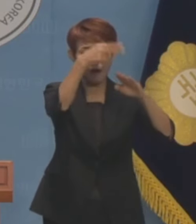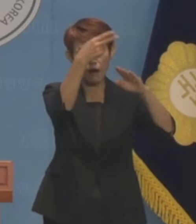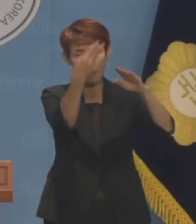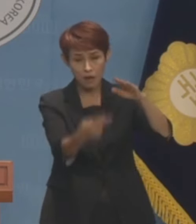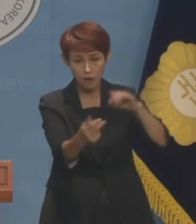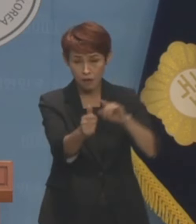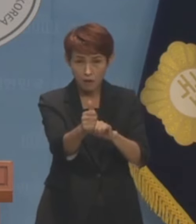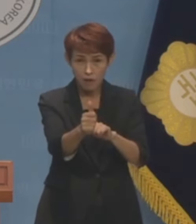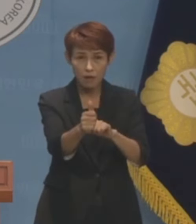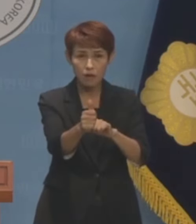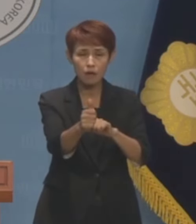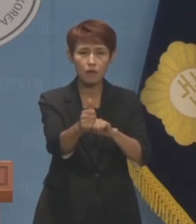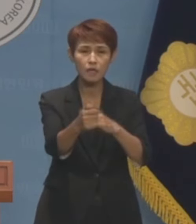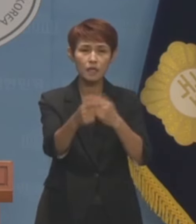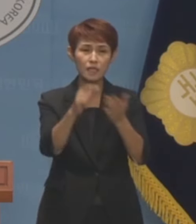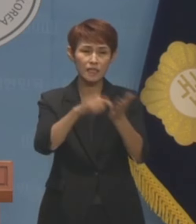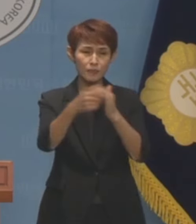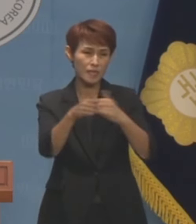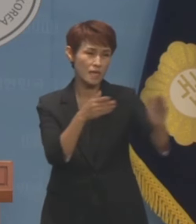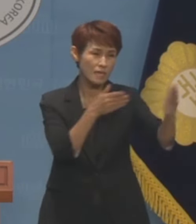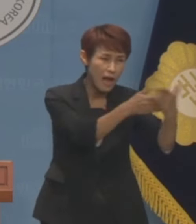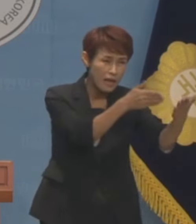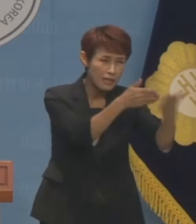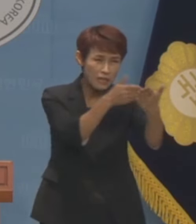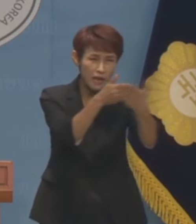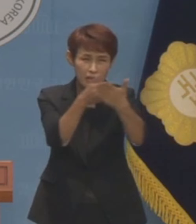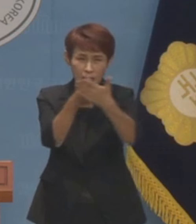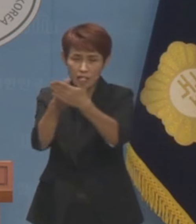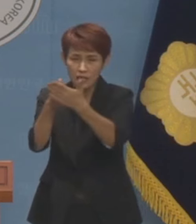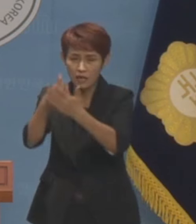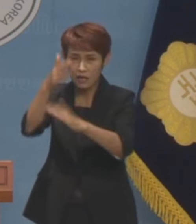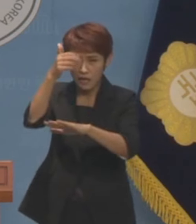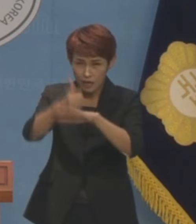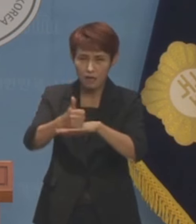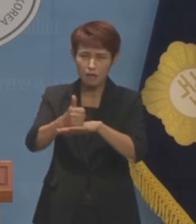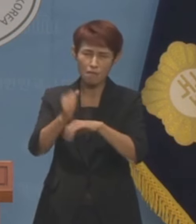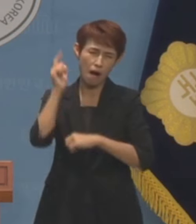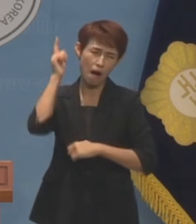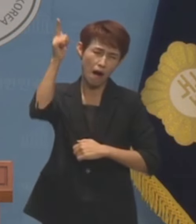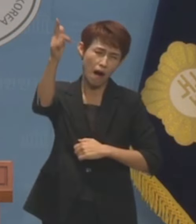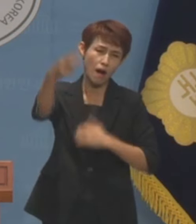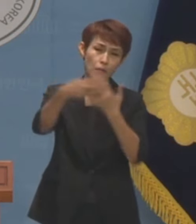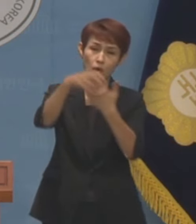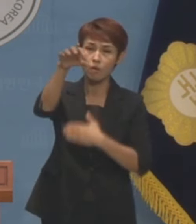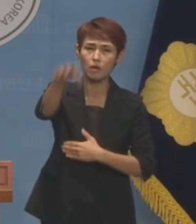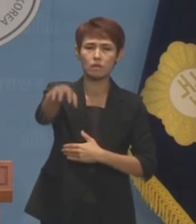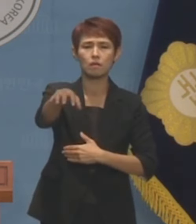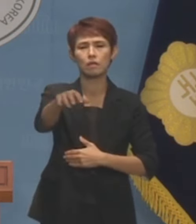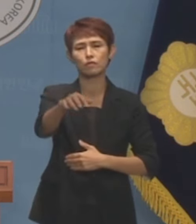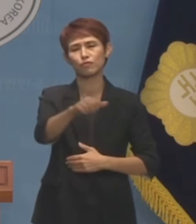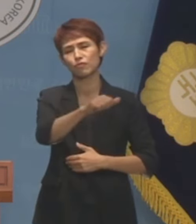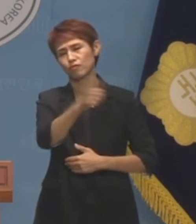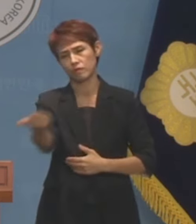남성은 응급실 뺑뺑이를 돌다 50km 떨어진 병원에서